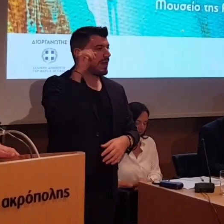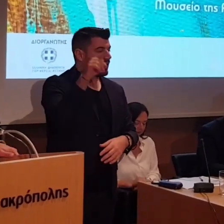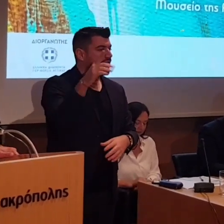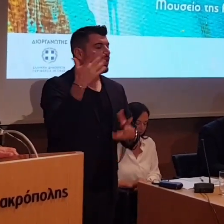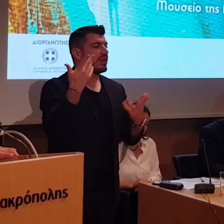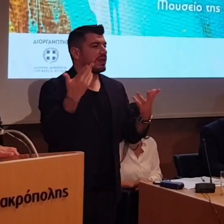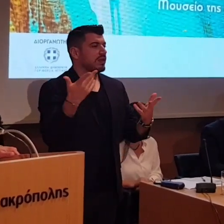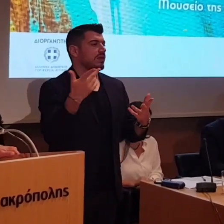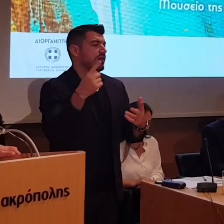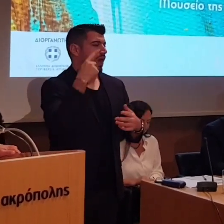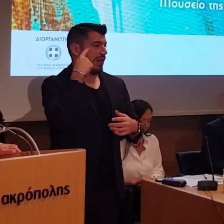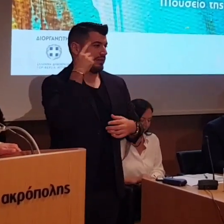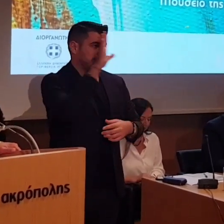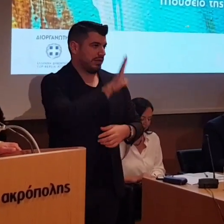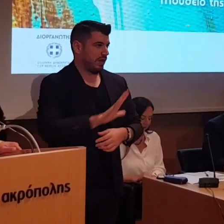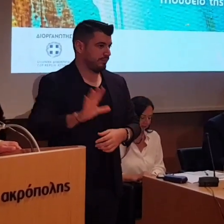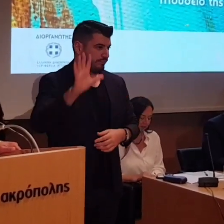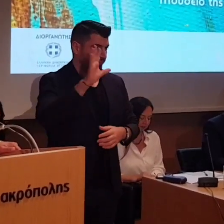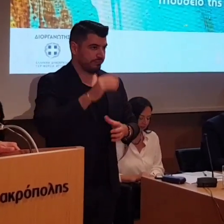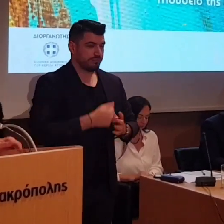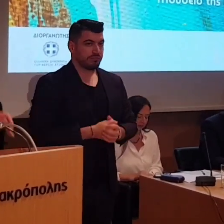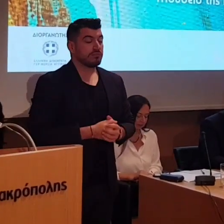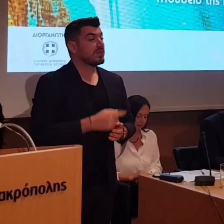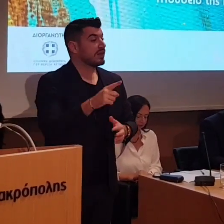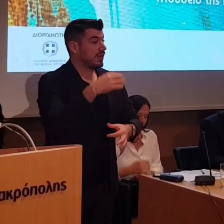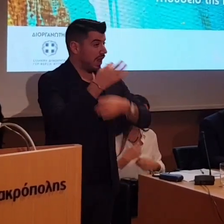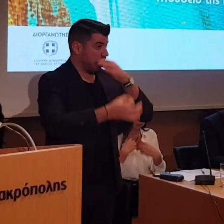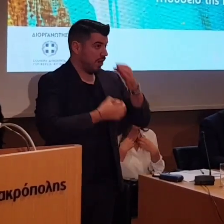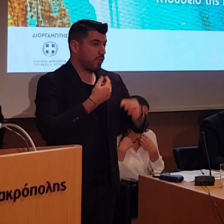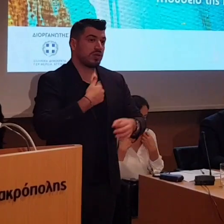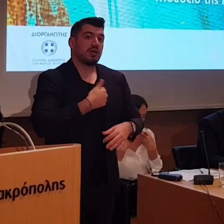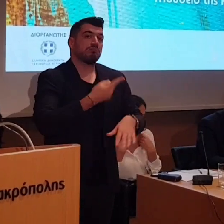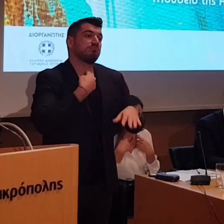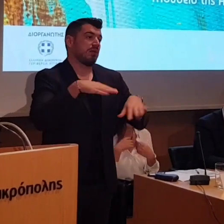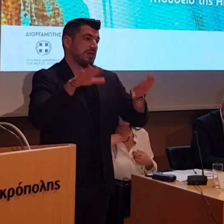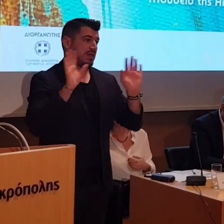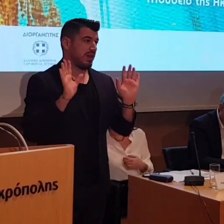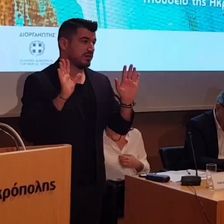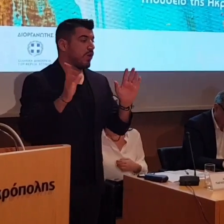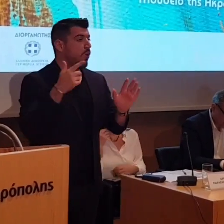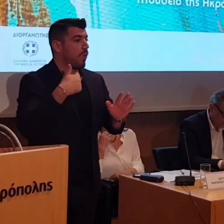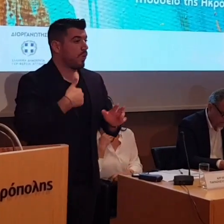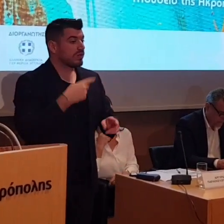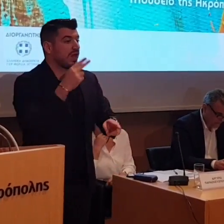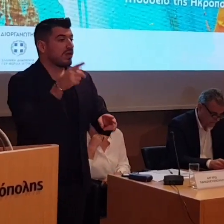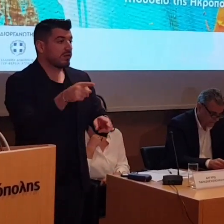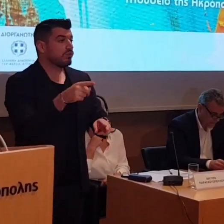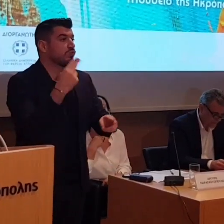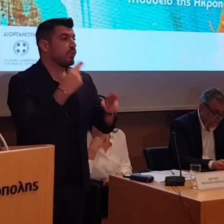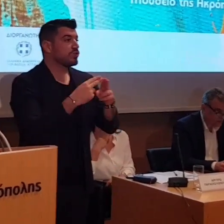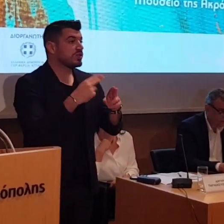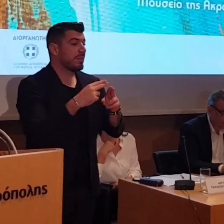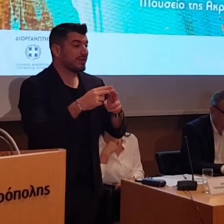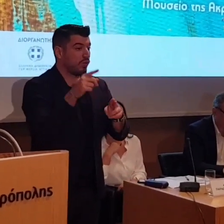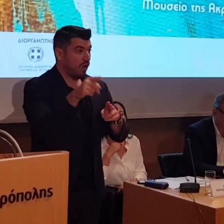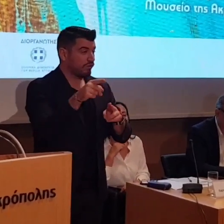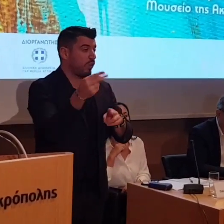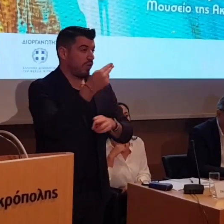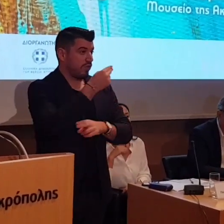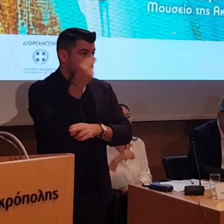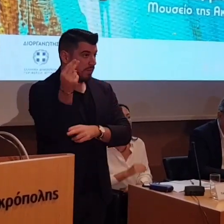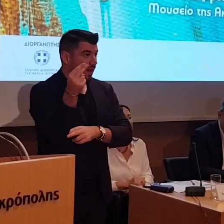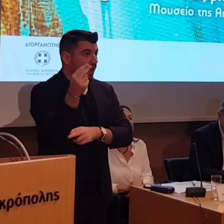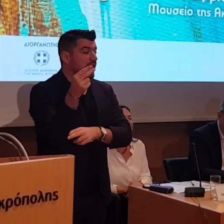και συνηθίζω να λέω, και ας μην αρέσει σε πολλούς, ότι με το ύψος της σημασίας διακύβευμα, λέω ότι πρόκειται για